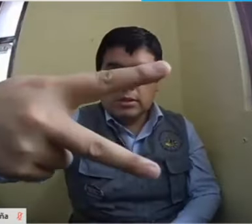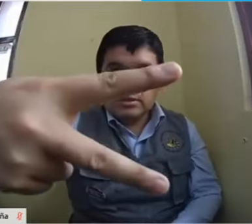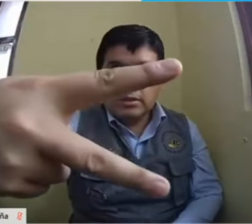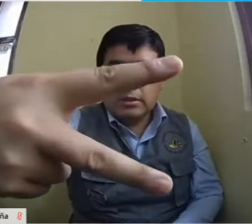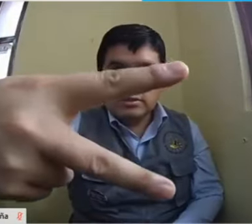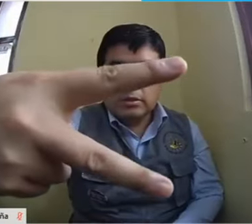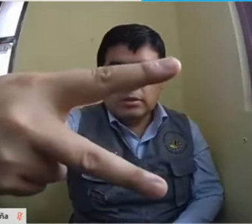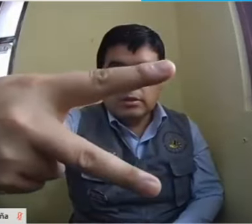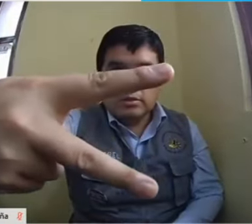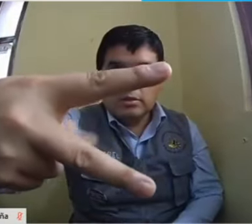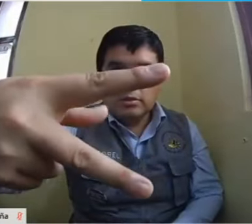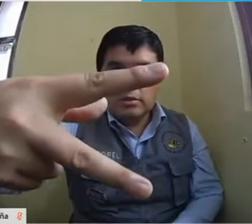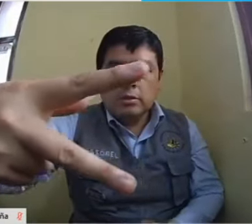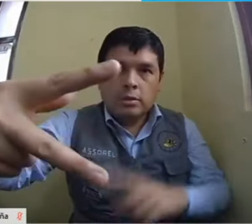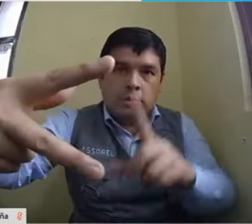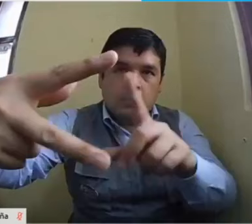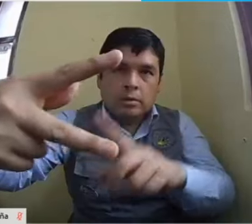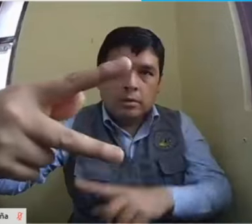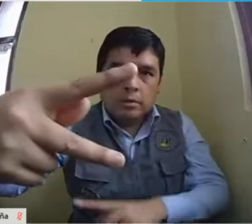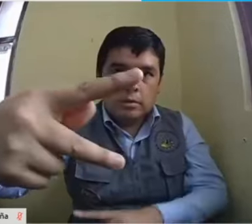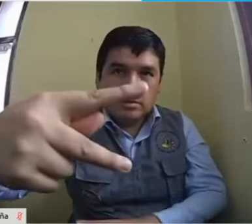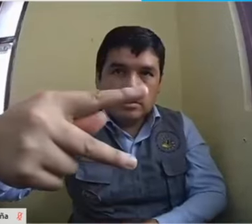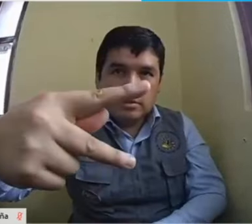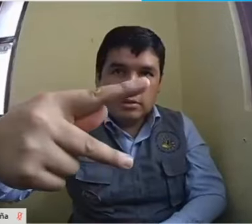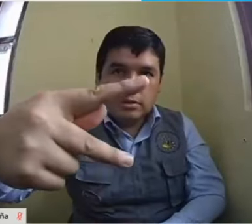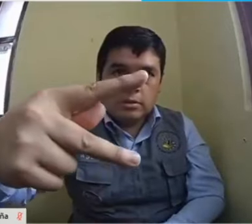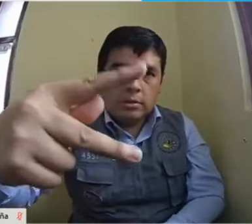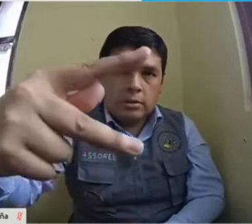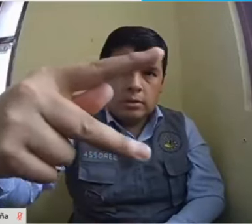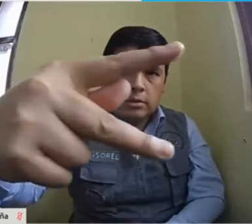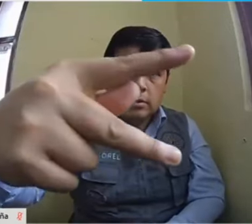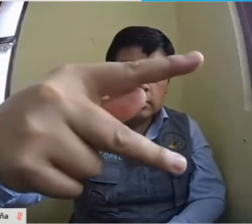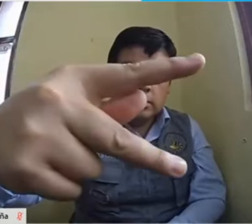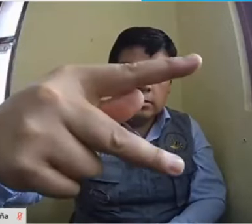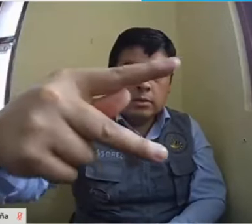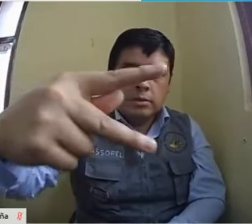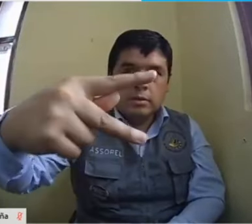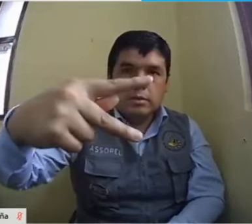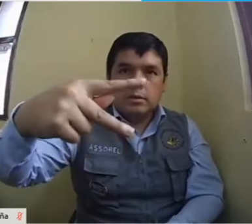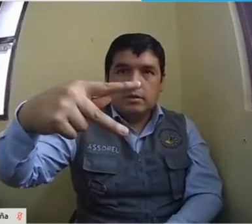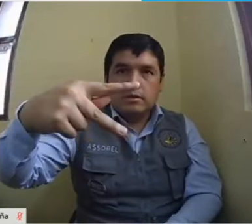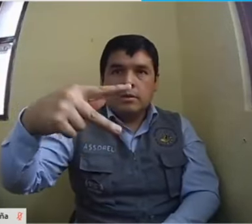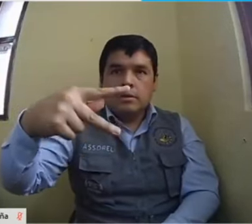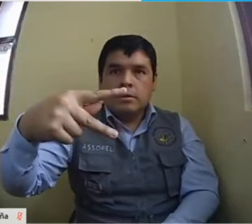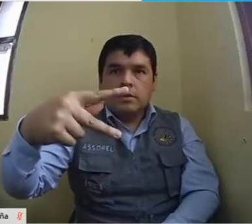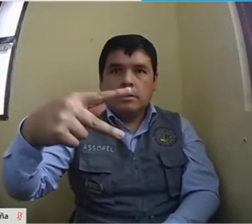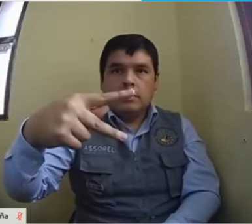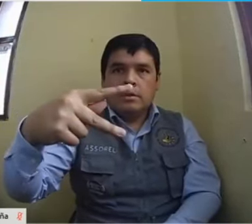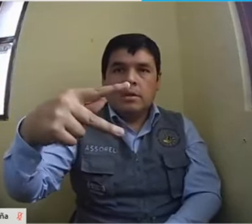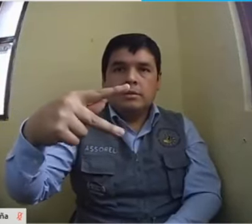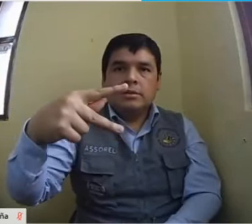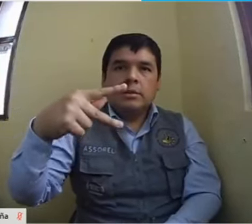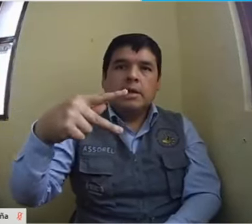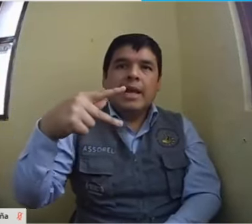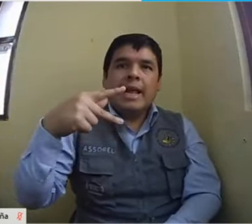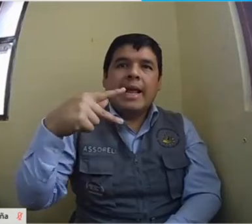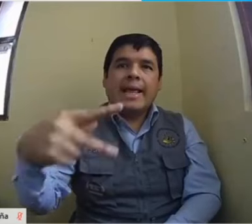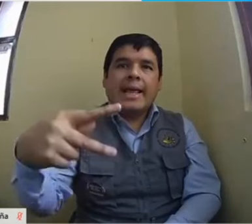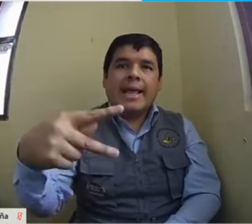el índice y el medio, en forma de una V horizontal, y dentro la A. Ven, aprecian a Ronald